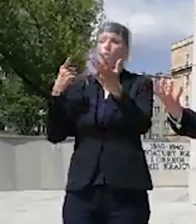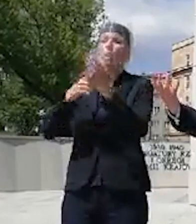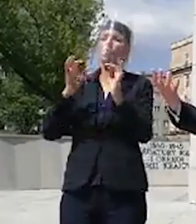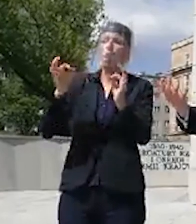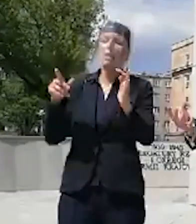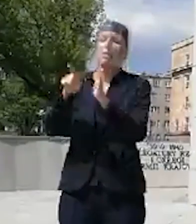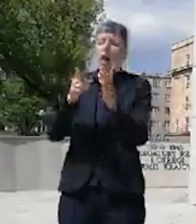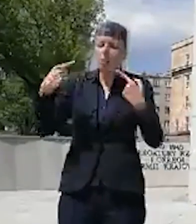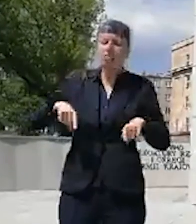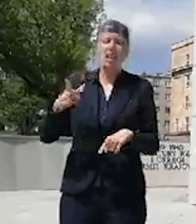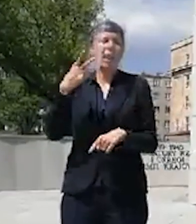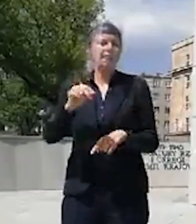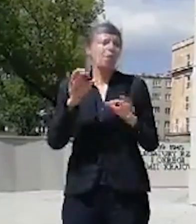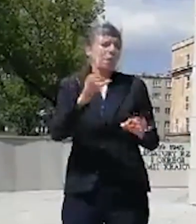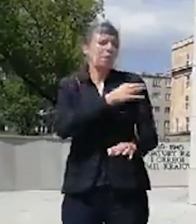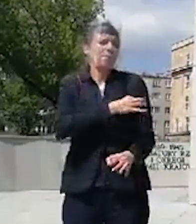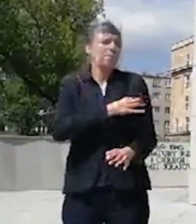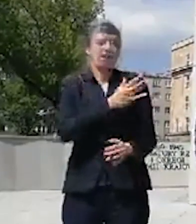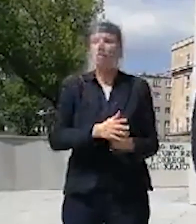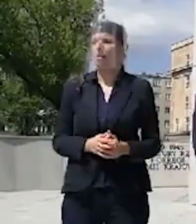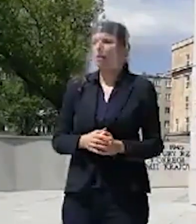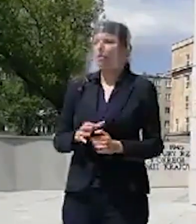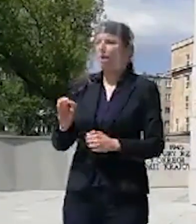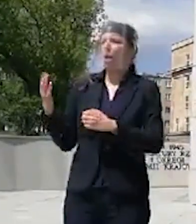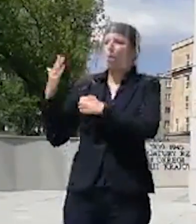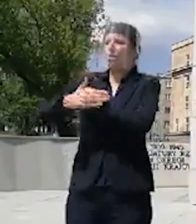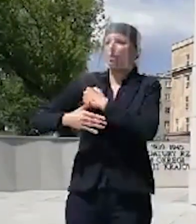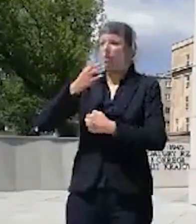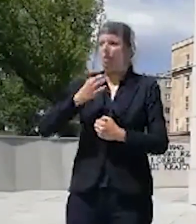ta wolność, która mnie kręci. Ostatni.